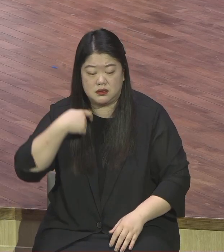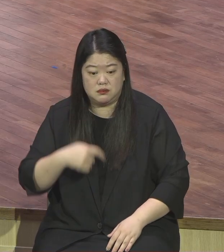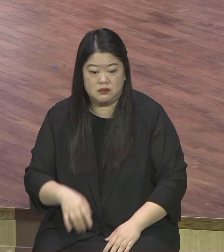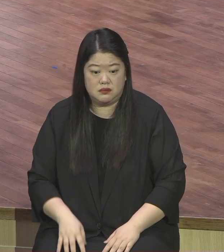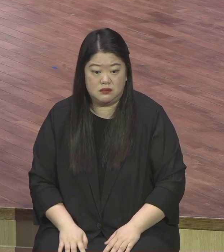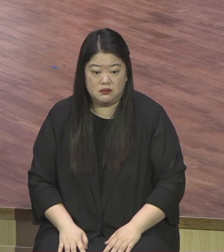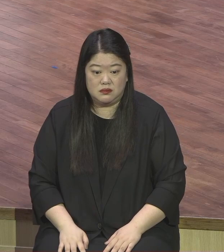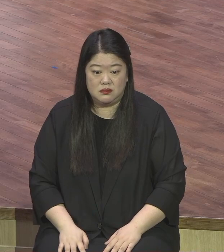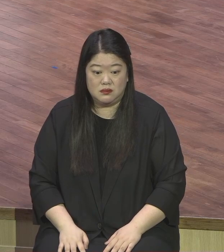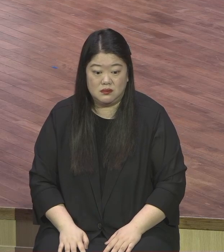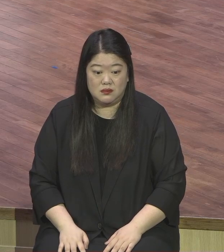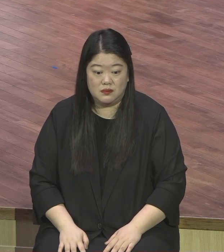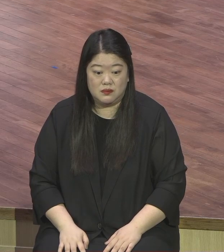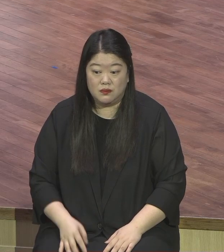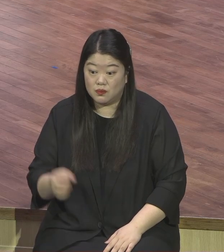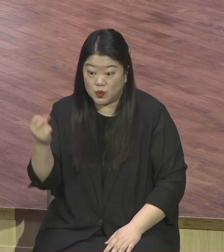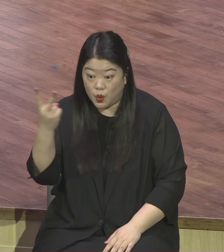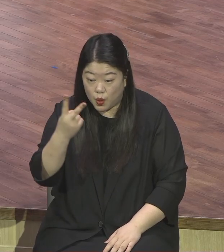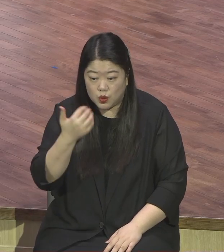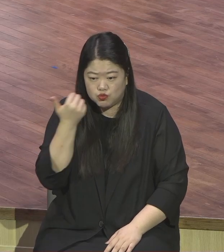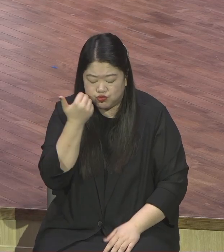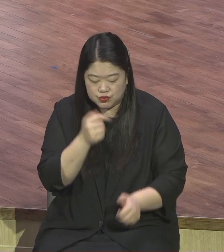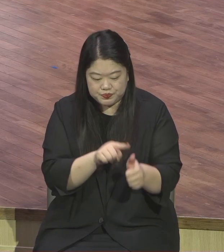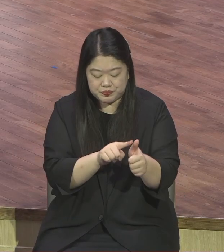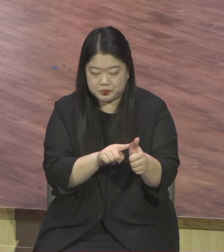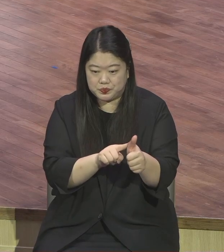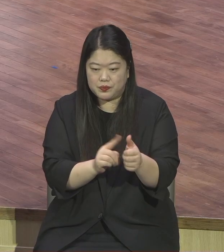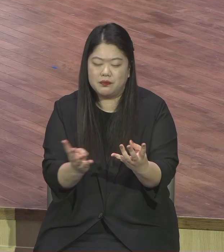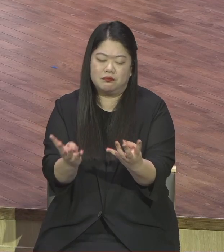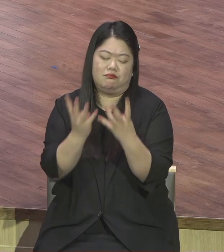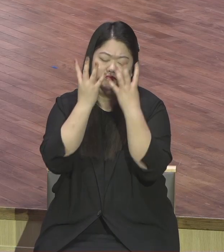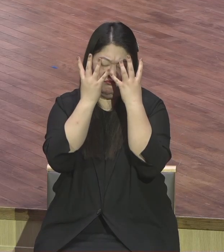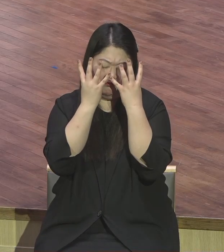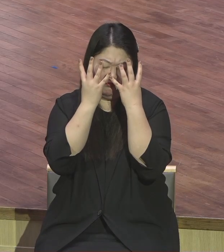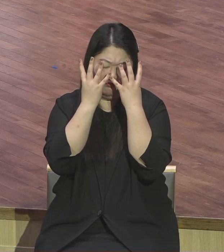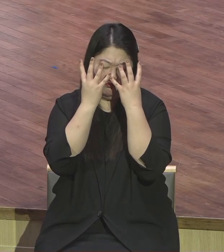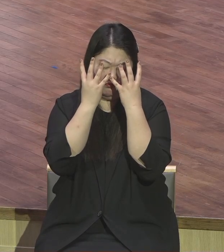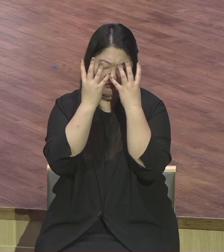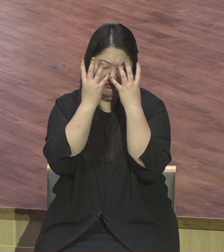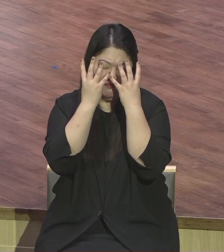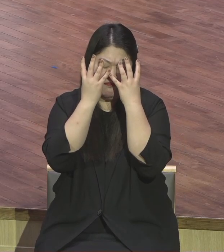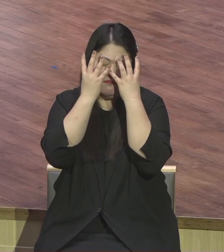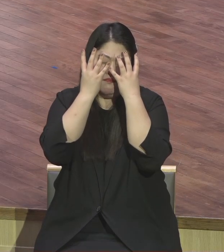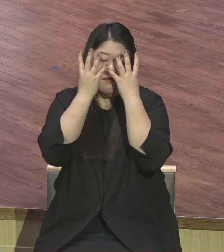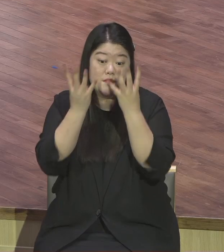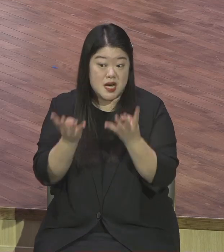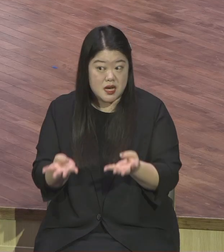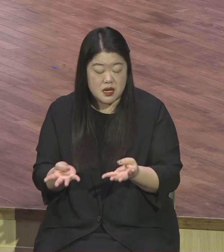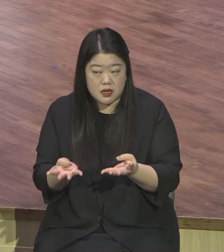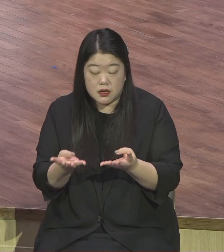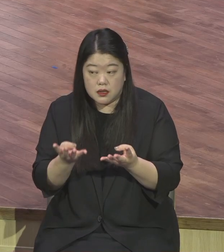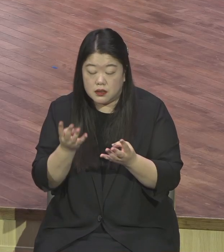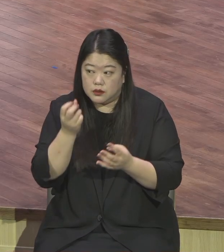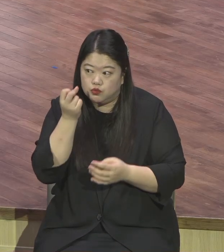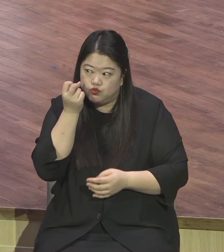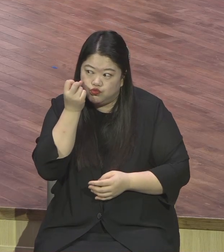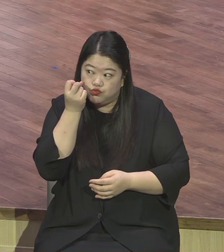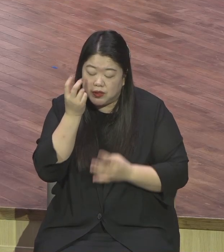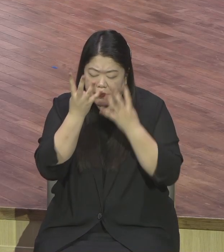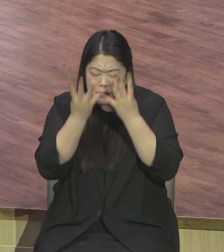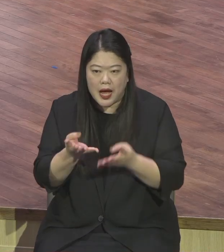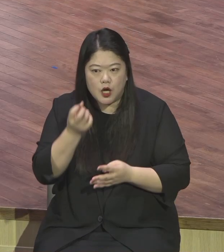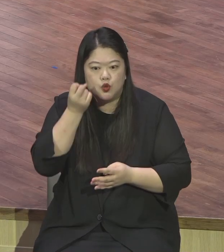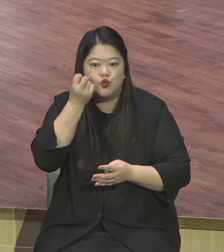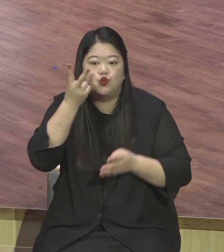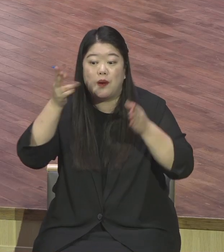교도소 나온 지 두 달도 안 된 친구가 그냥 여자를 죽이기를 바라고 둘이나 순간 다